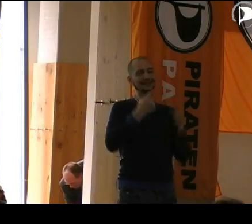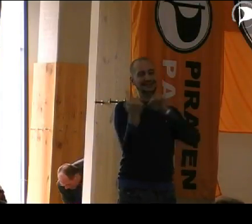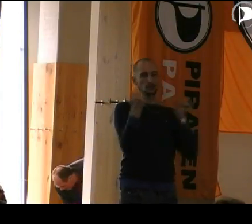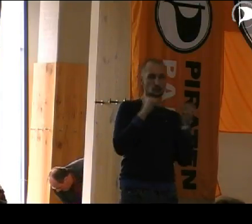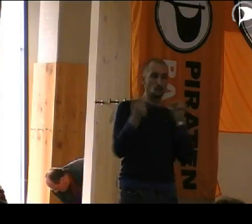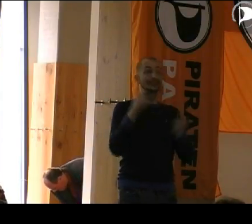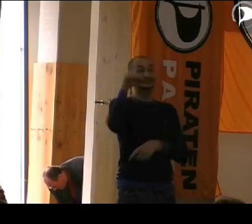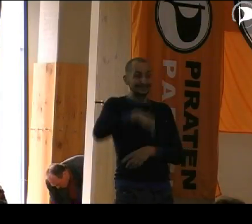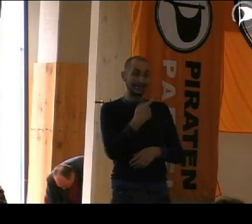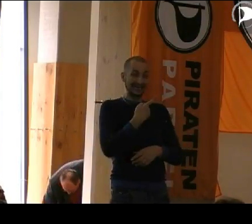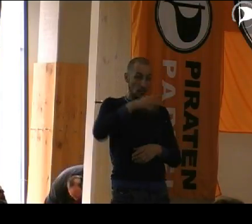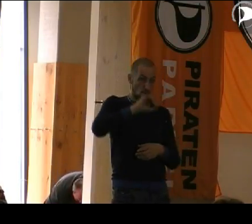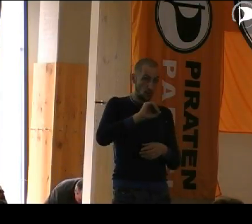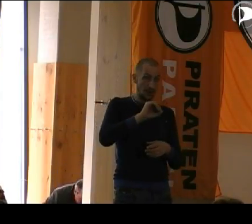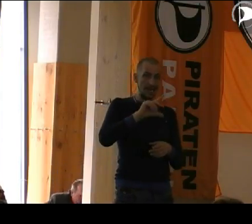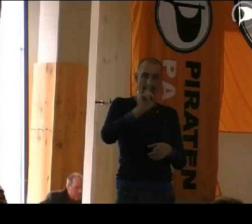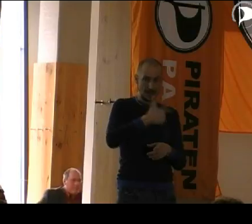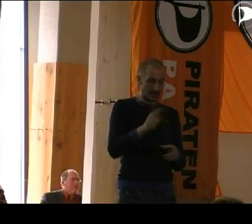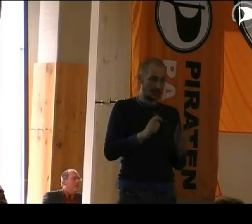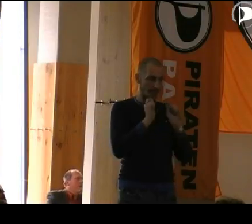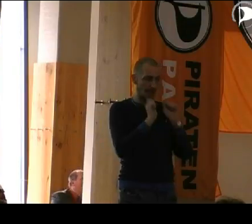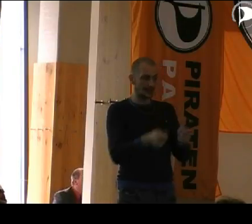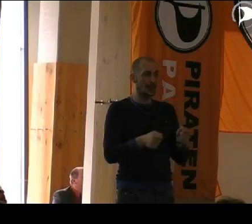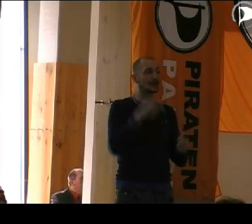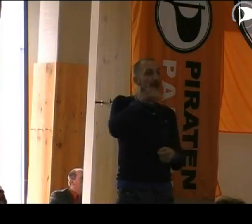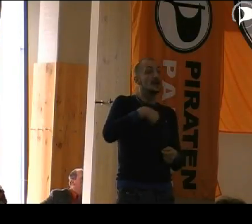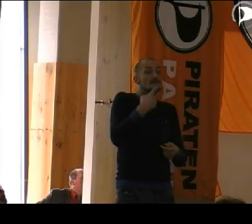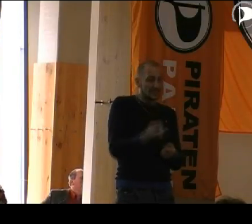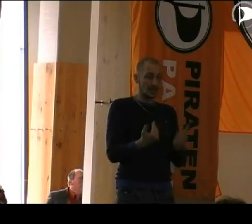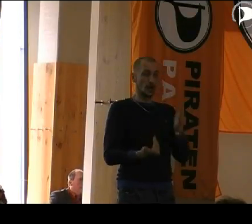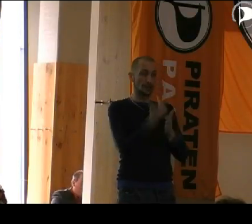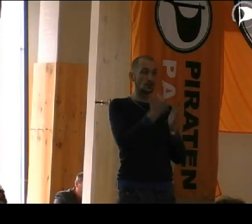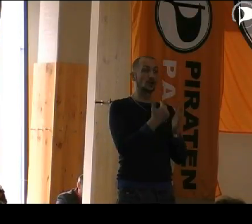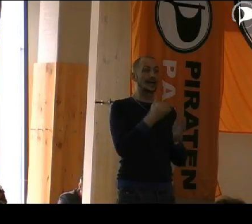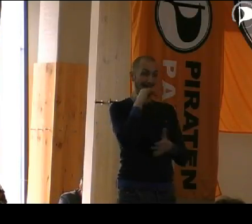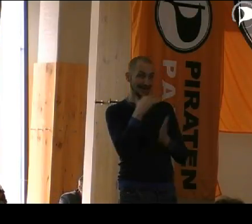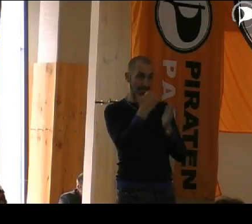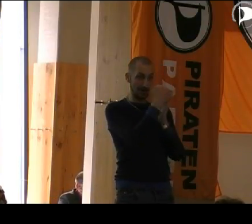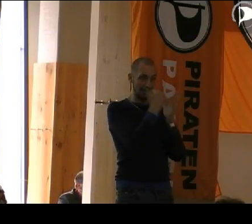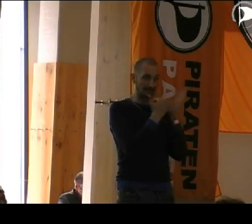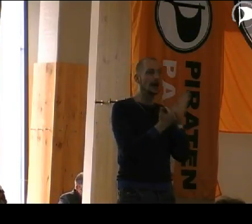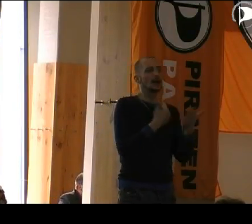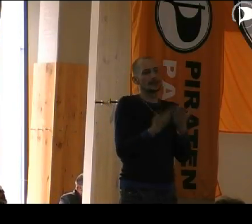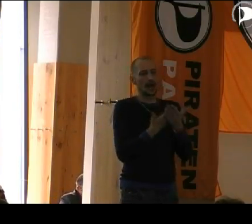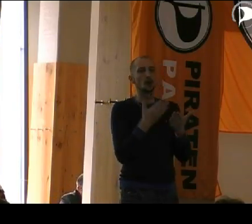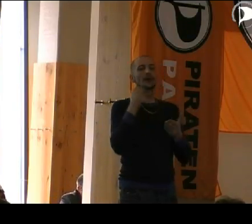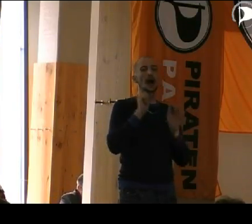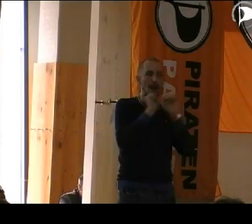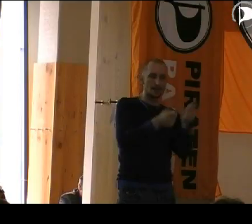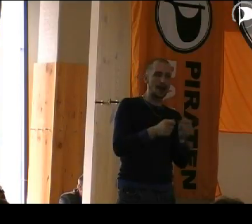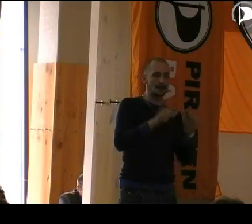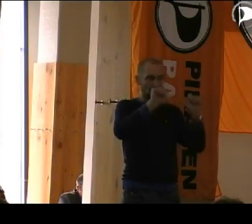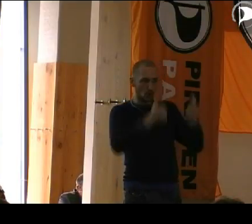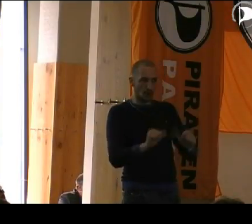den antrag auf widerruf der etat des links- und sieben deswegen habe ich einen antrag produziert das sind